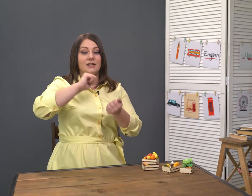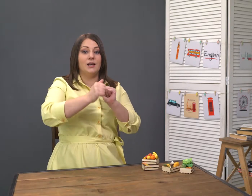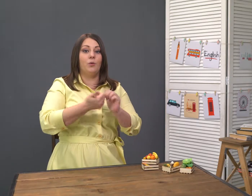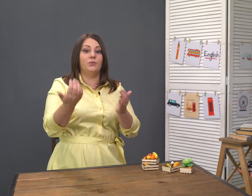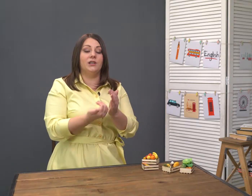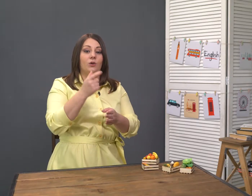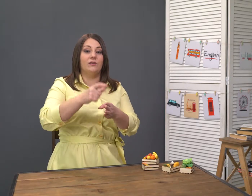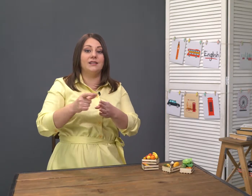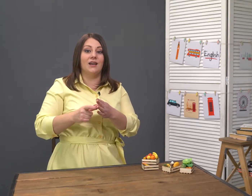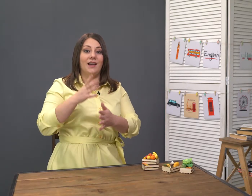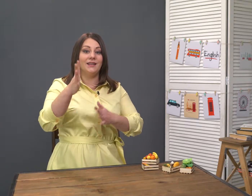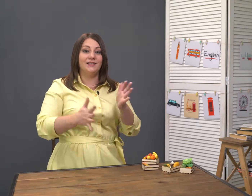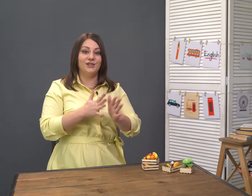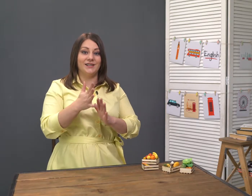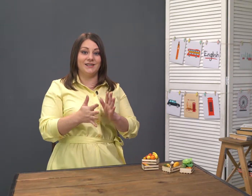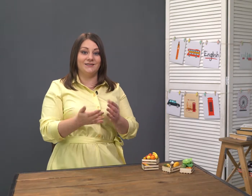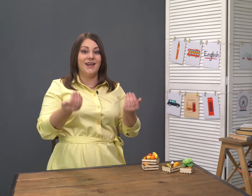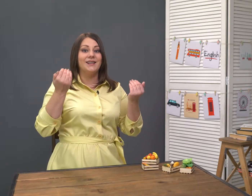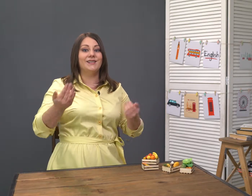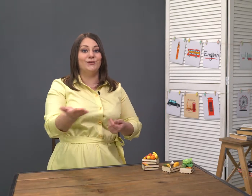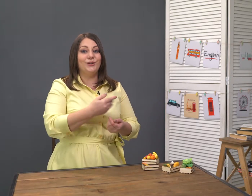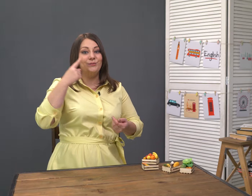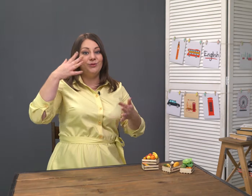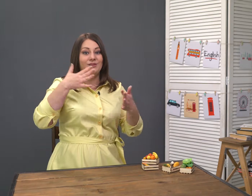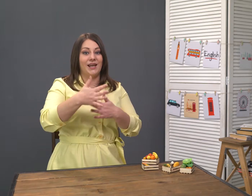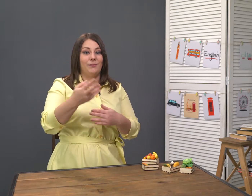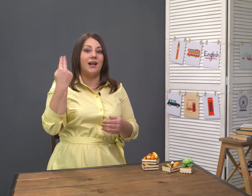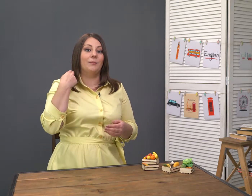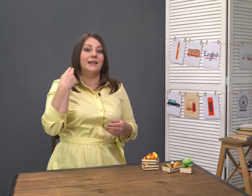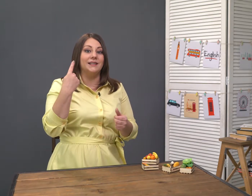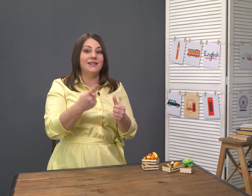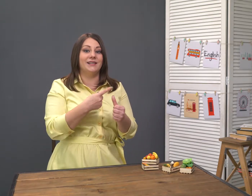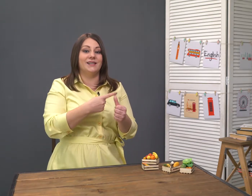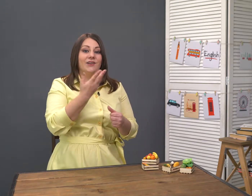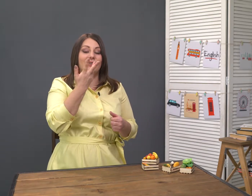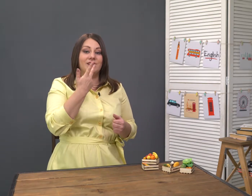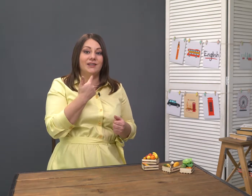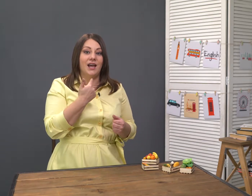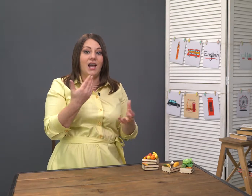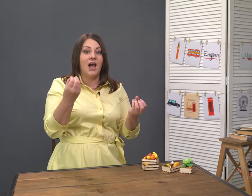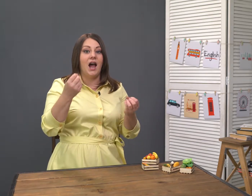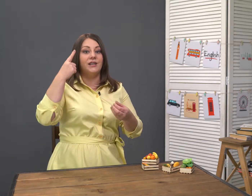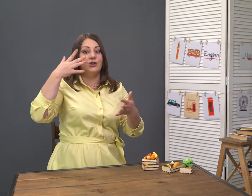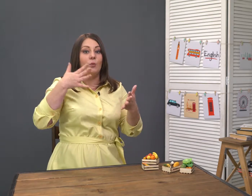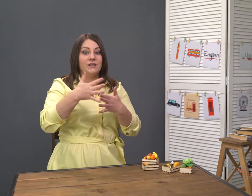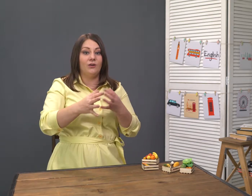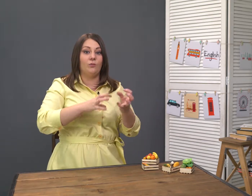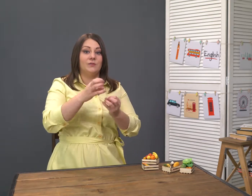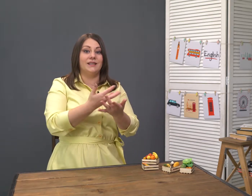запомнили новые слова и жесты. Сегодня мы узнаем, как по-английски называются цвета, а еще познакомимся